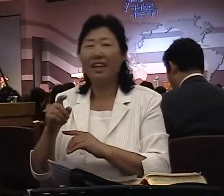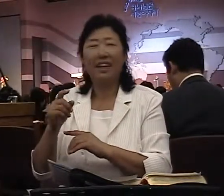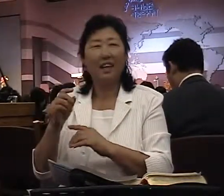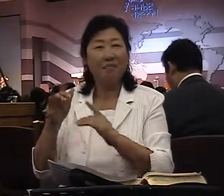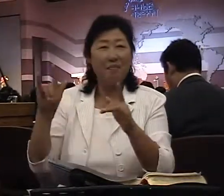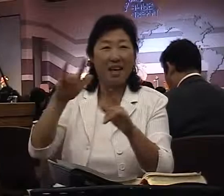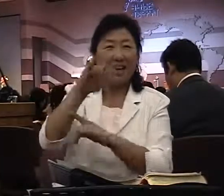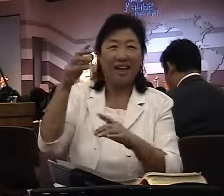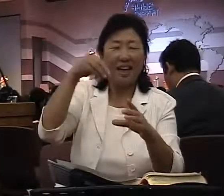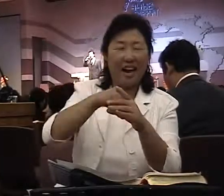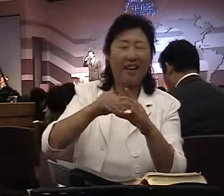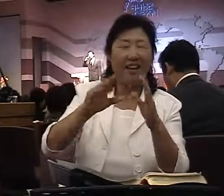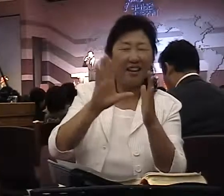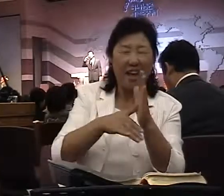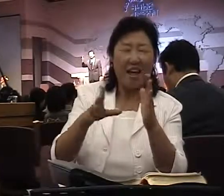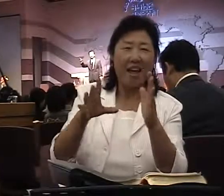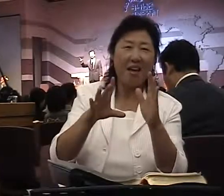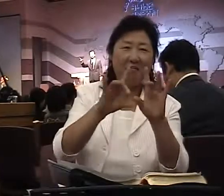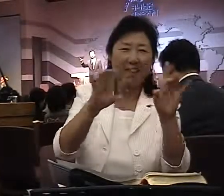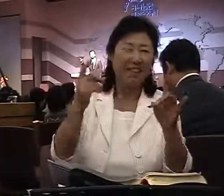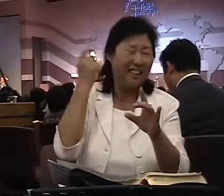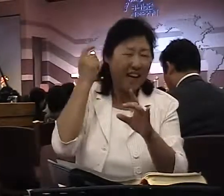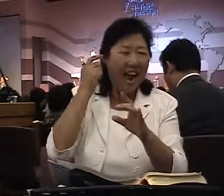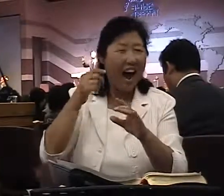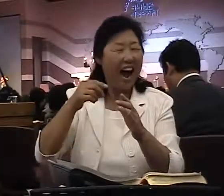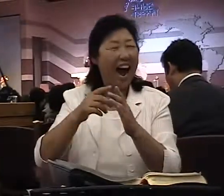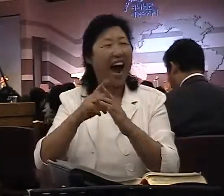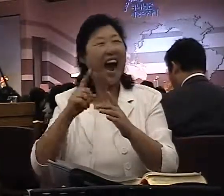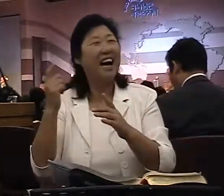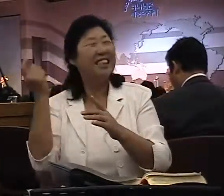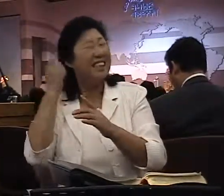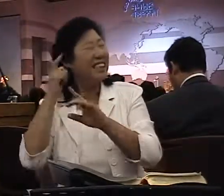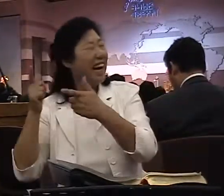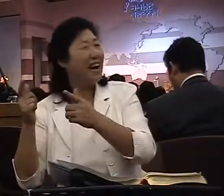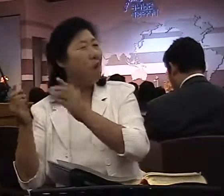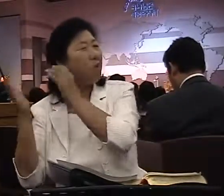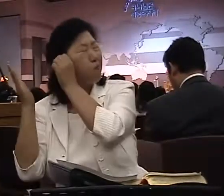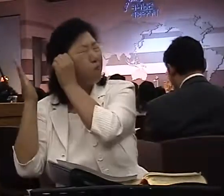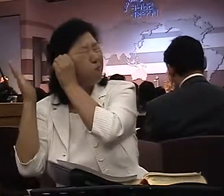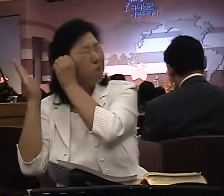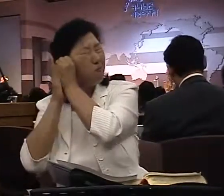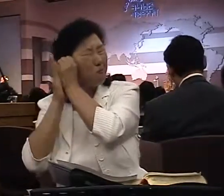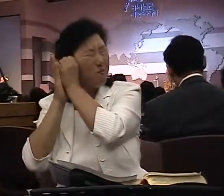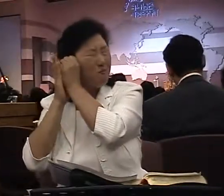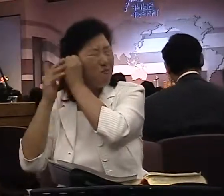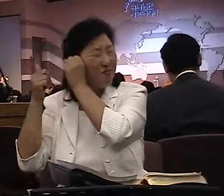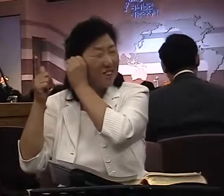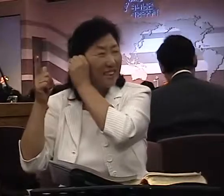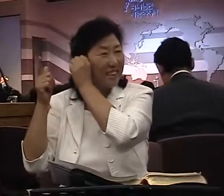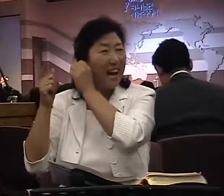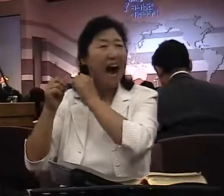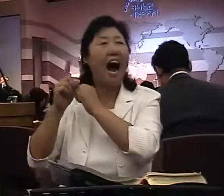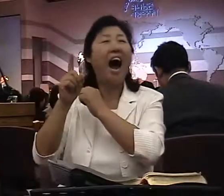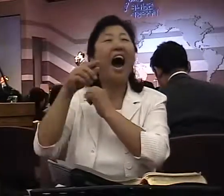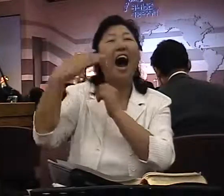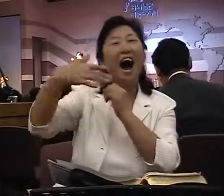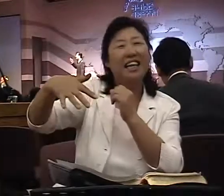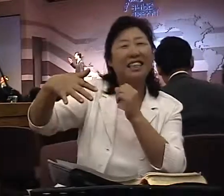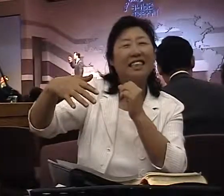안 들어가지고 아직도 어디 있는지 몰라요. 어디서 뭘 해야 되고 아직도 그냥 그때 딱 시작하고 눈을